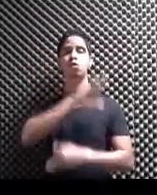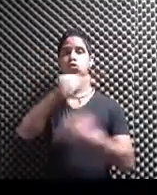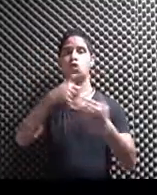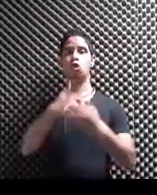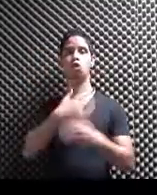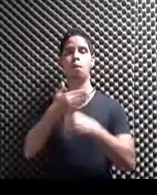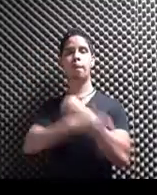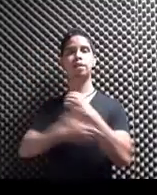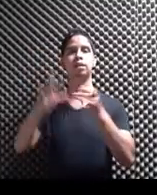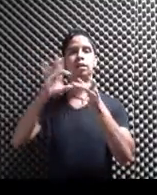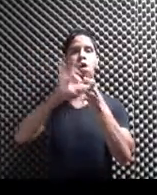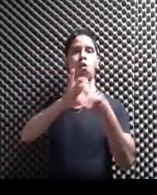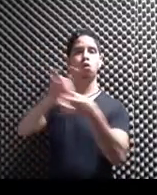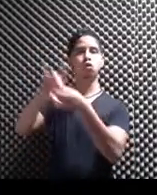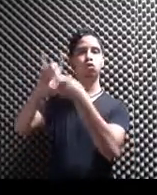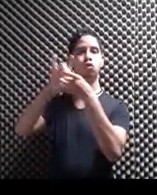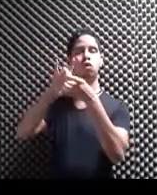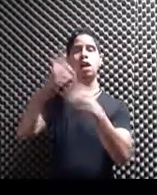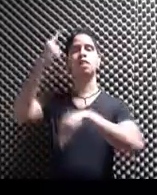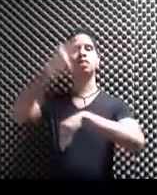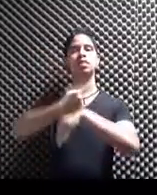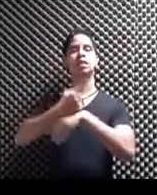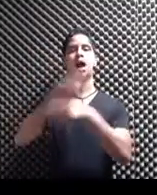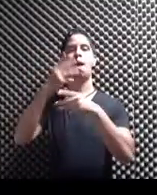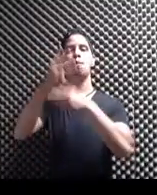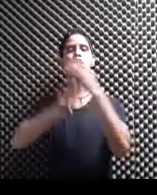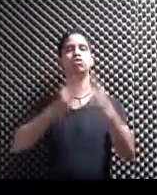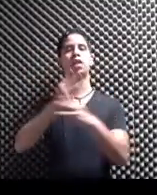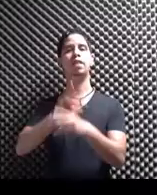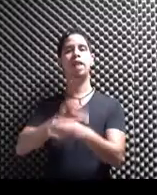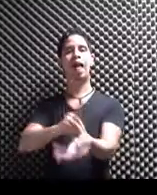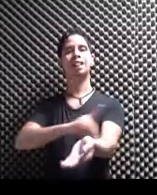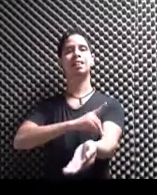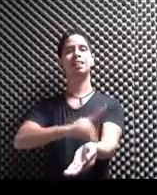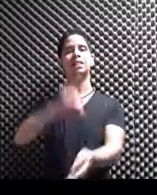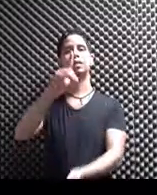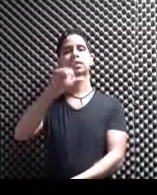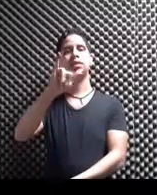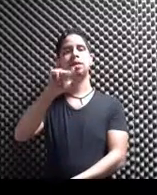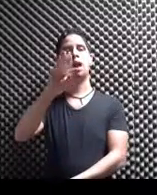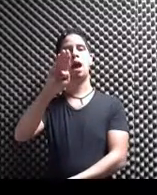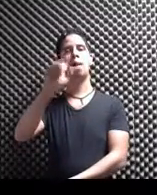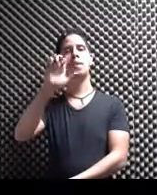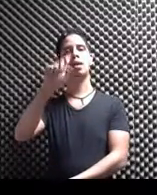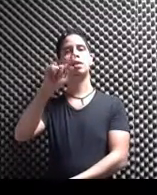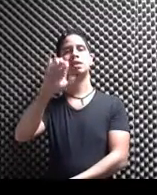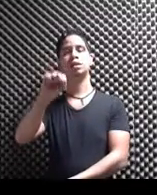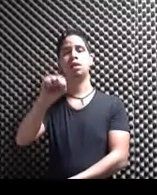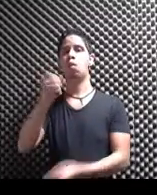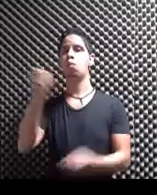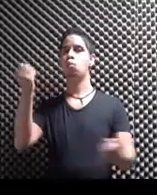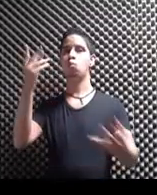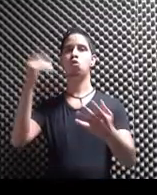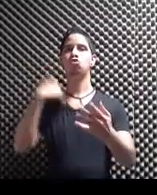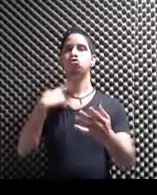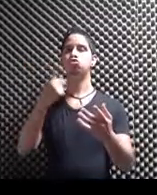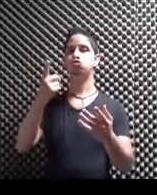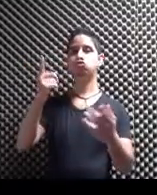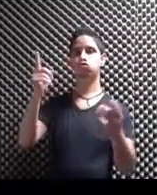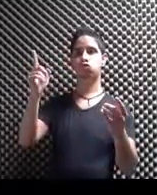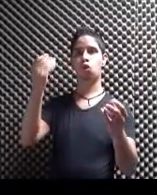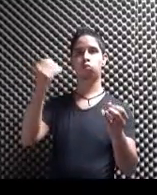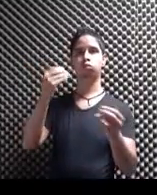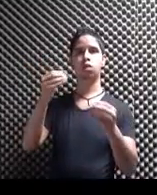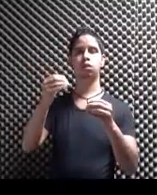en la celebración del día mundial de la diabetes fecha en que cientos de monumentos se iluminan de azul representando a los